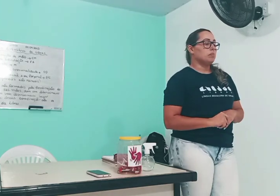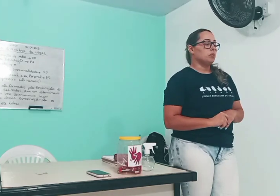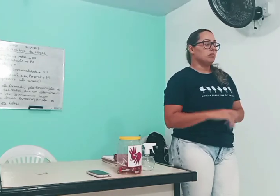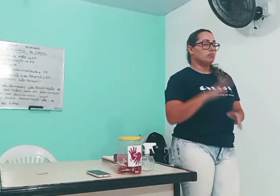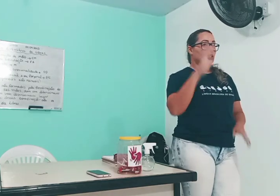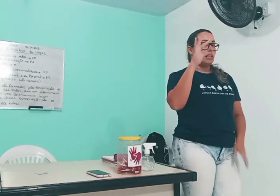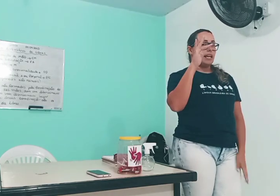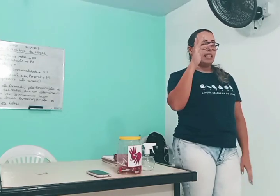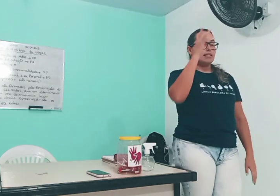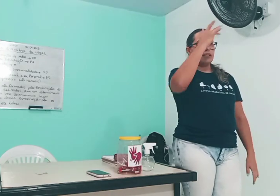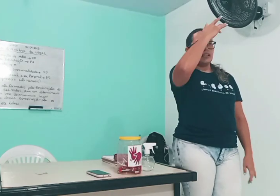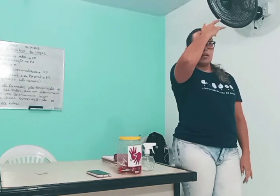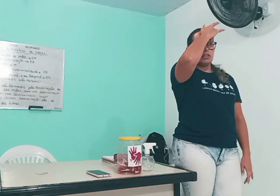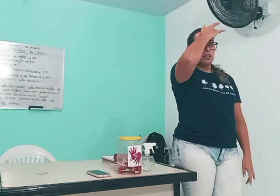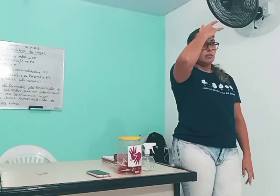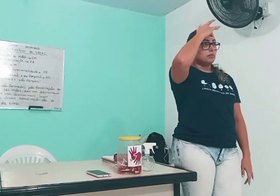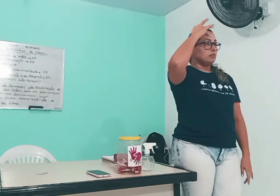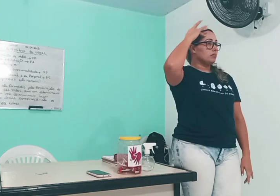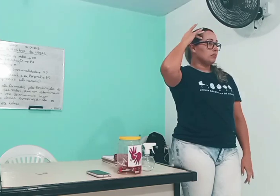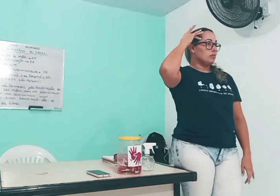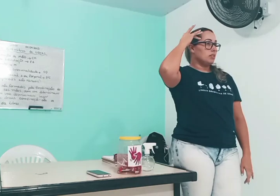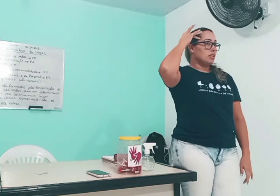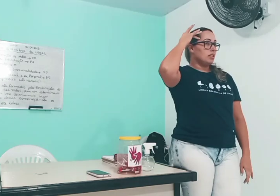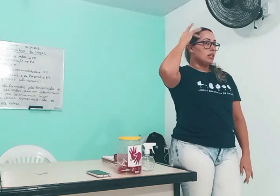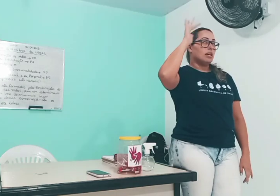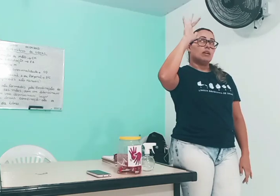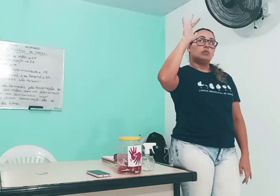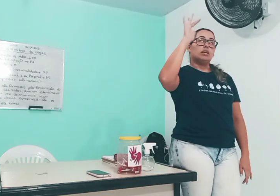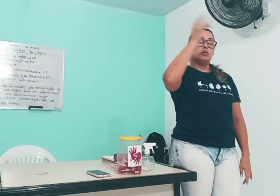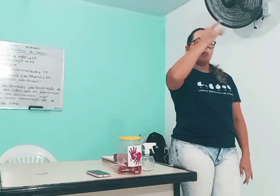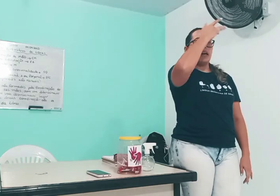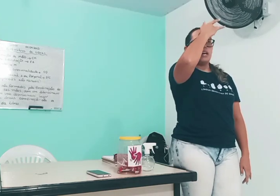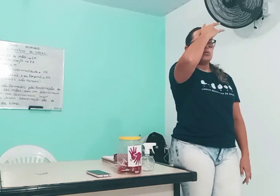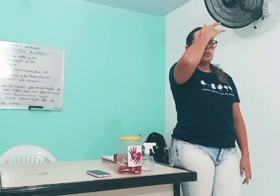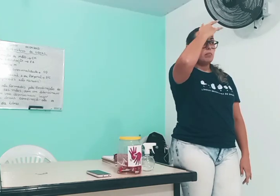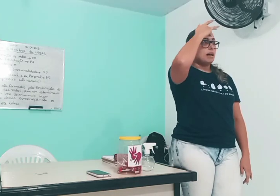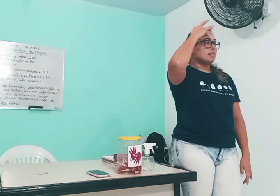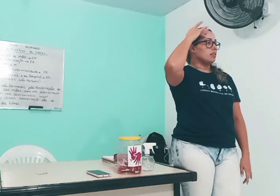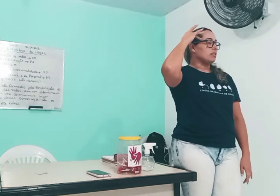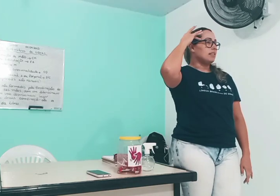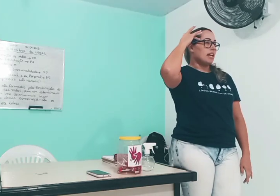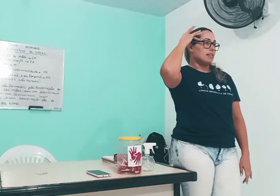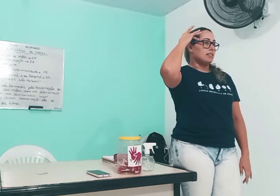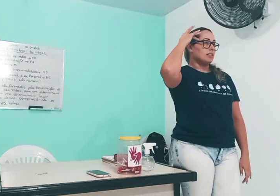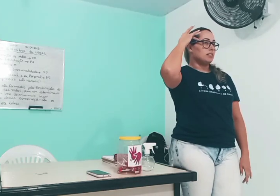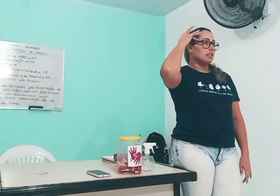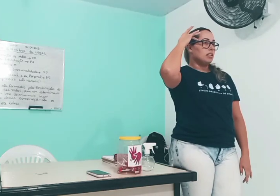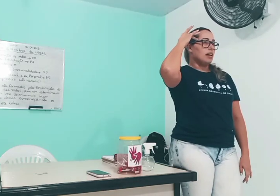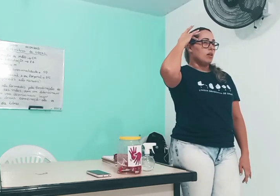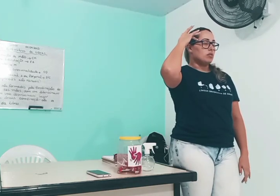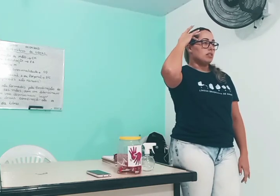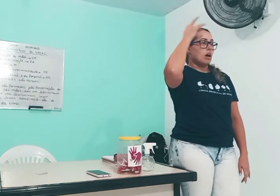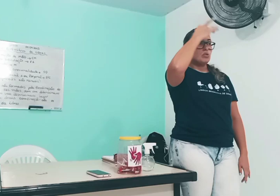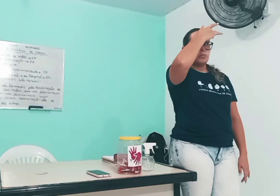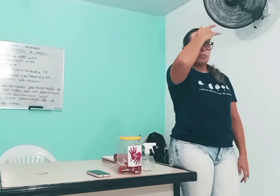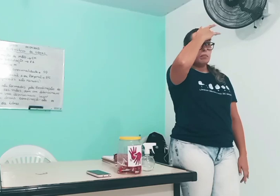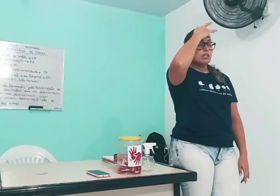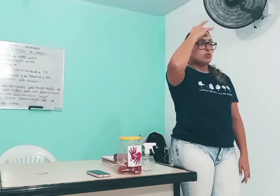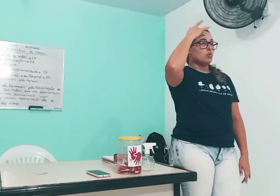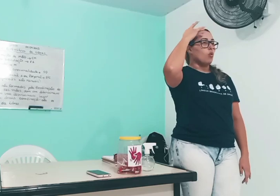exemplo, esse sinal aqui, o dedo médio passando na testa, é o sinal de